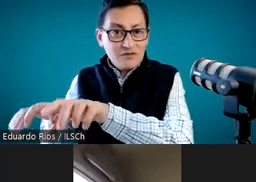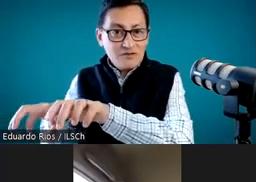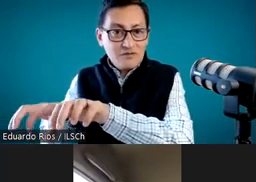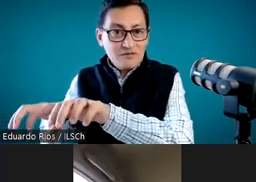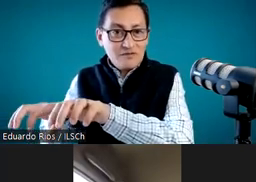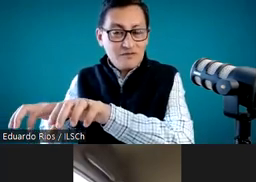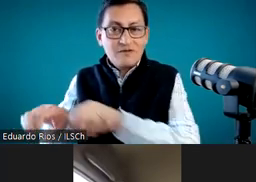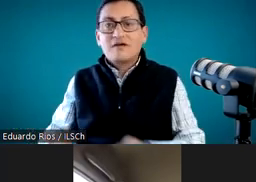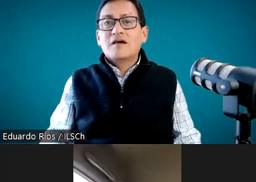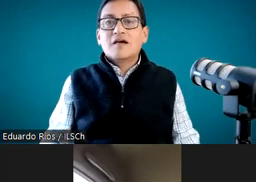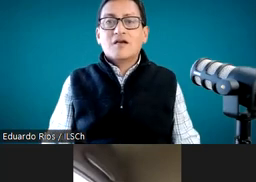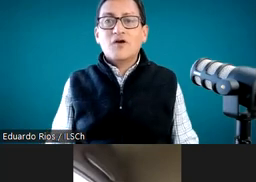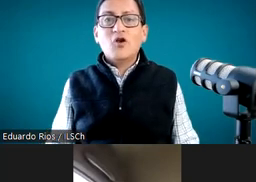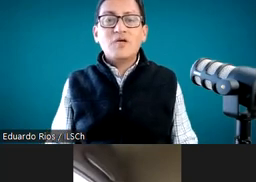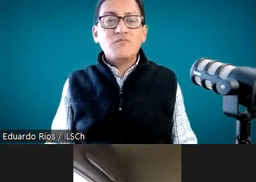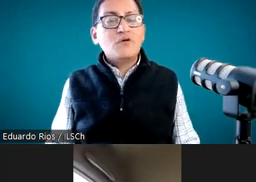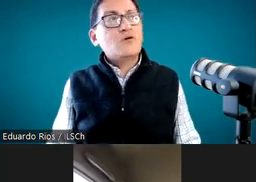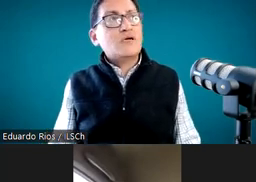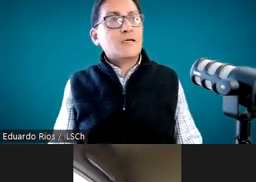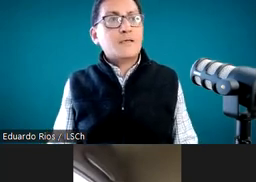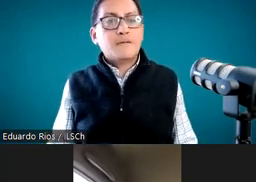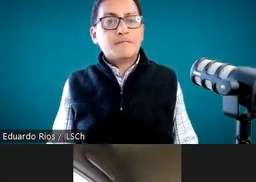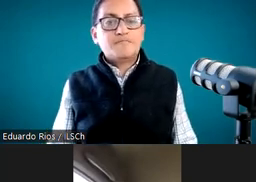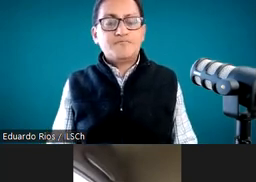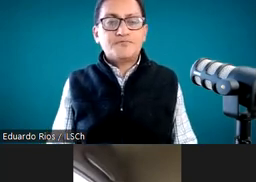computador. No es lo mismo